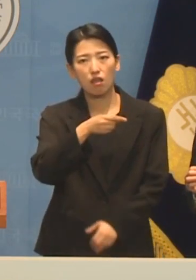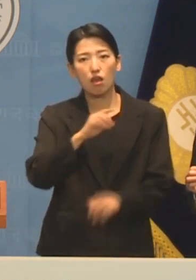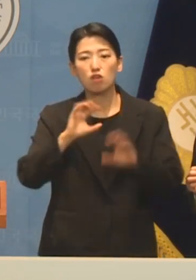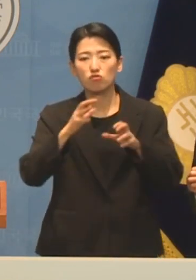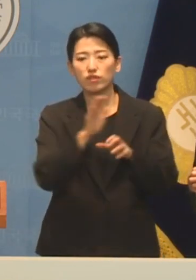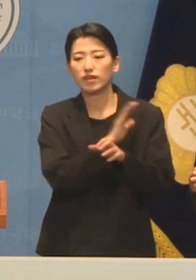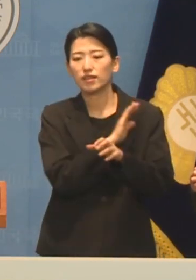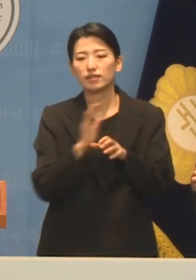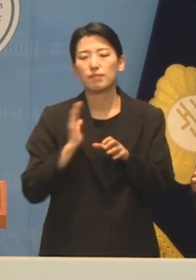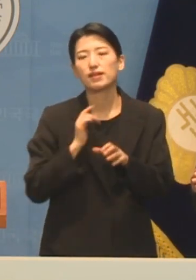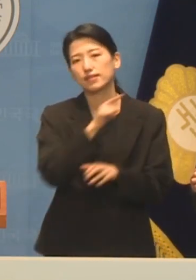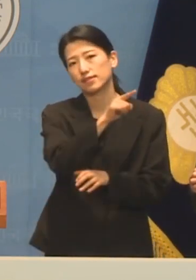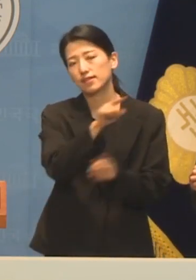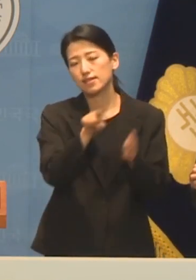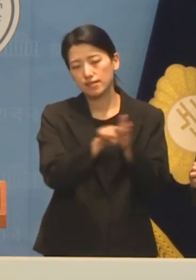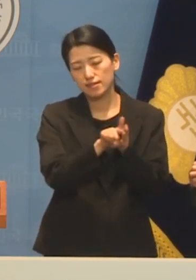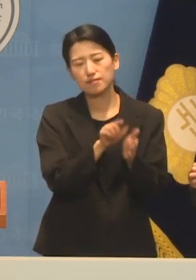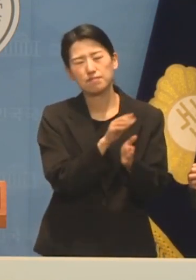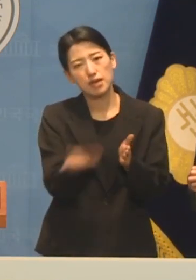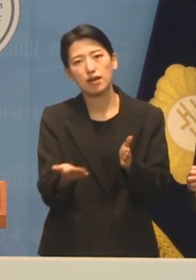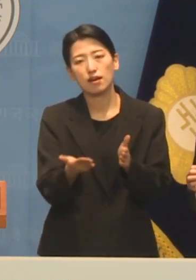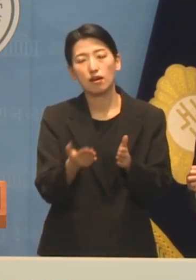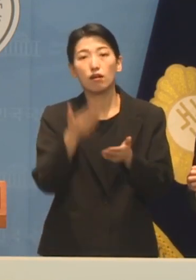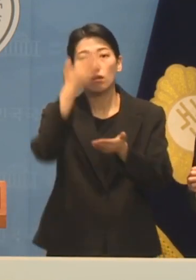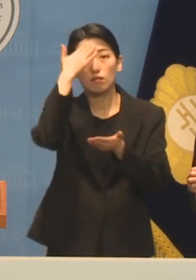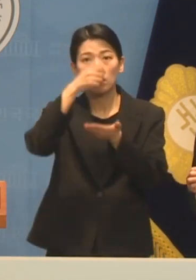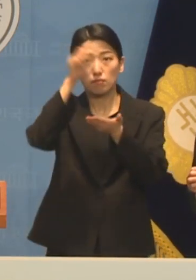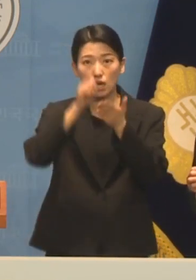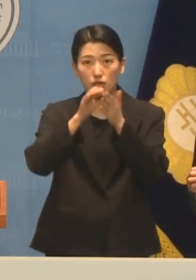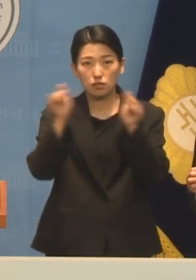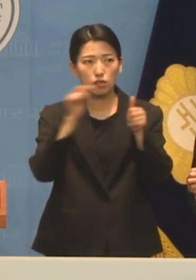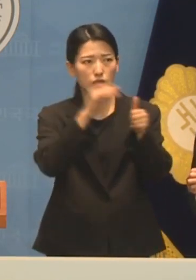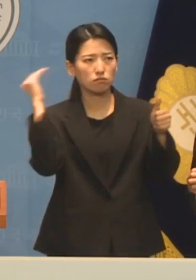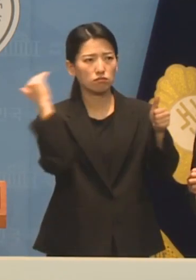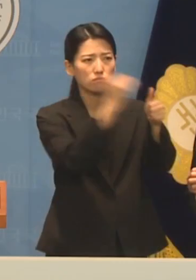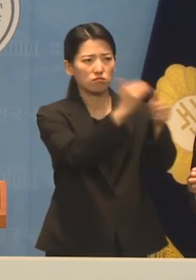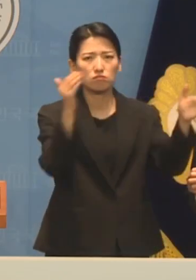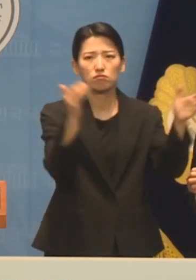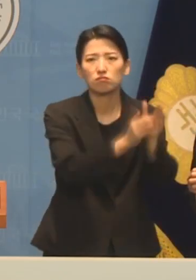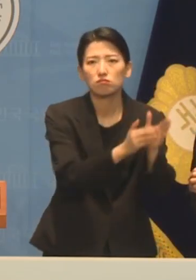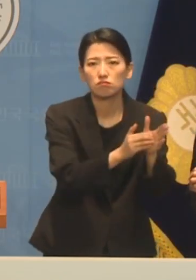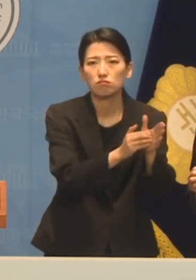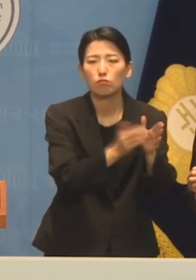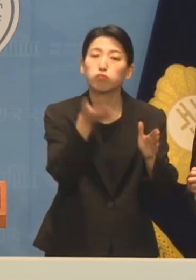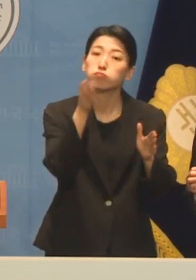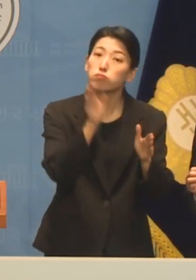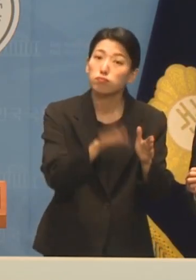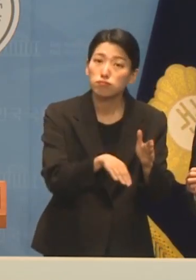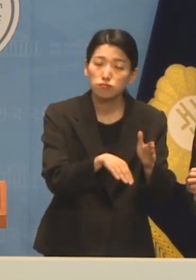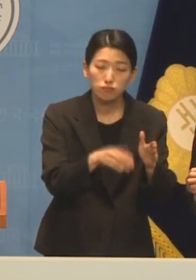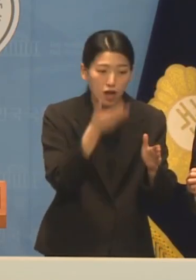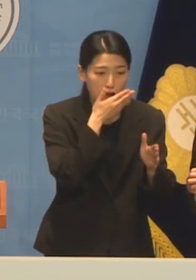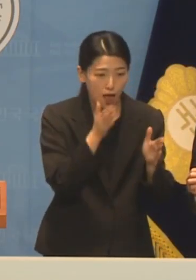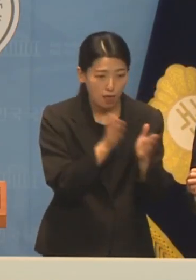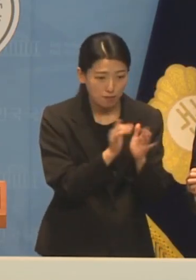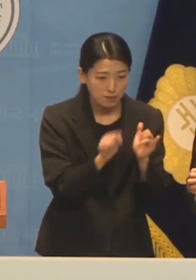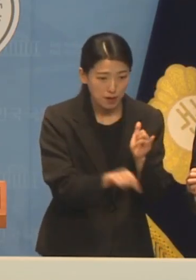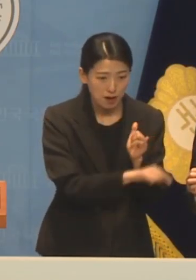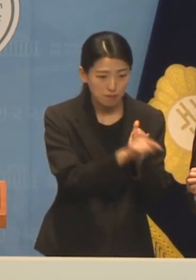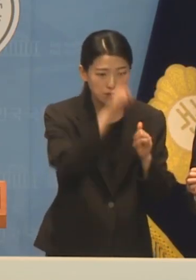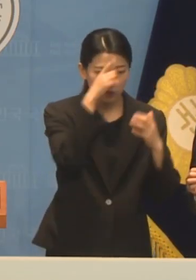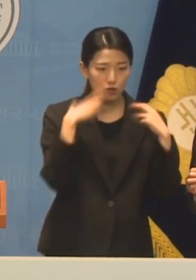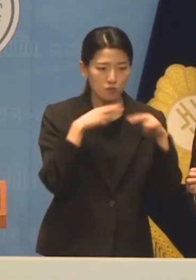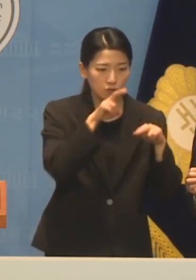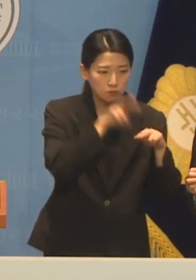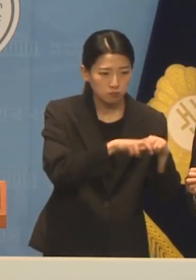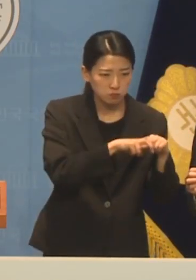윤석열은 파면되었습니다. 하지만 친위 쿠데타를 일으킨 세력은 아직 정부 요직을 차지하고 내란